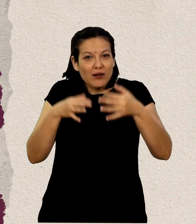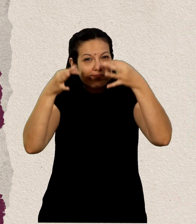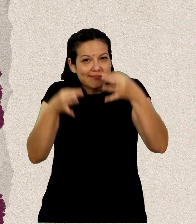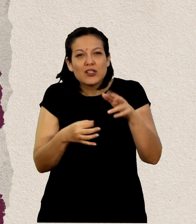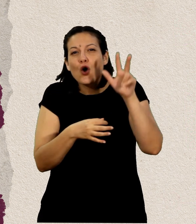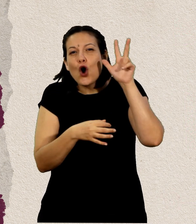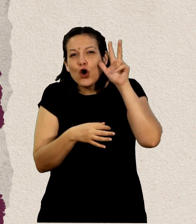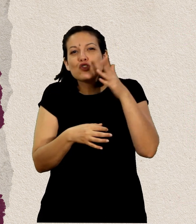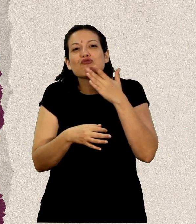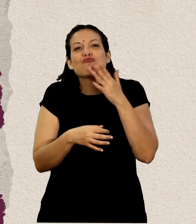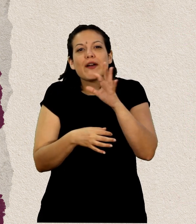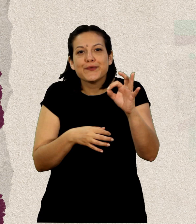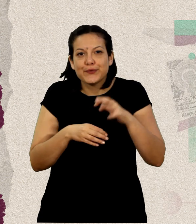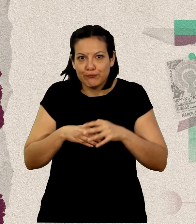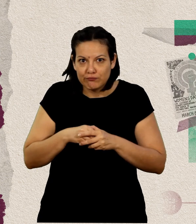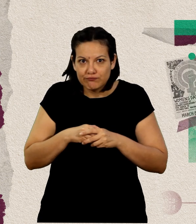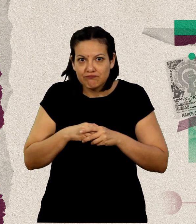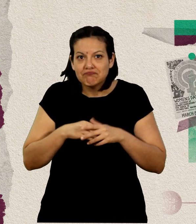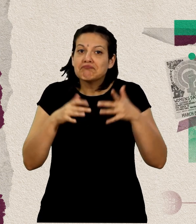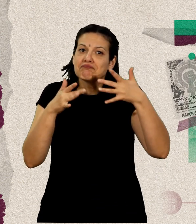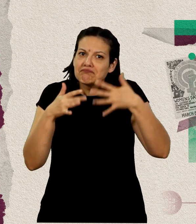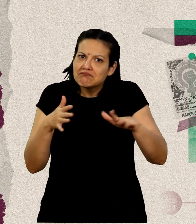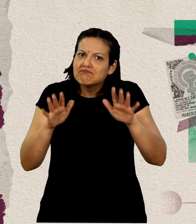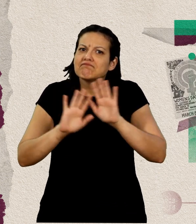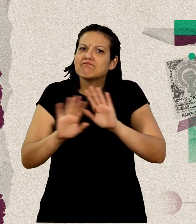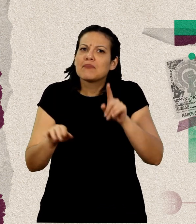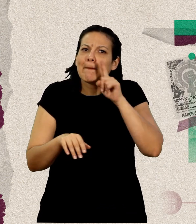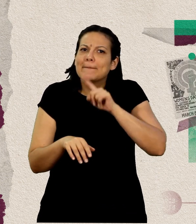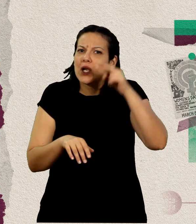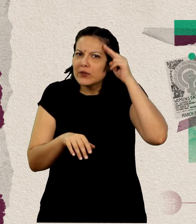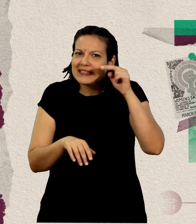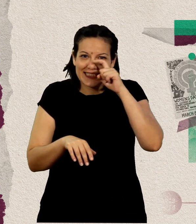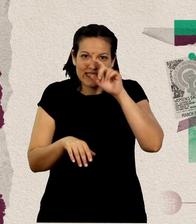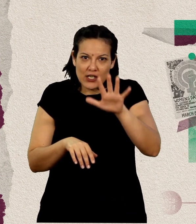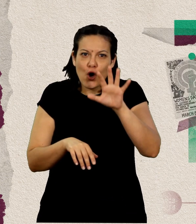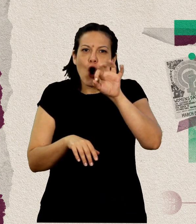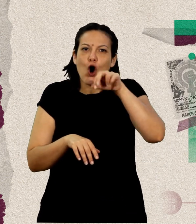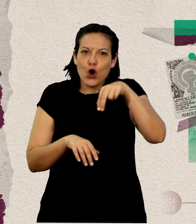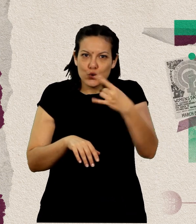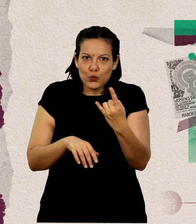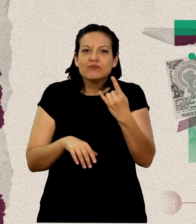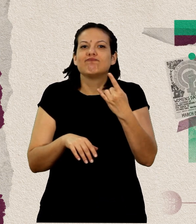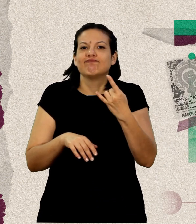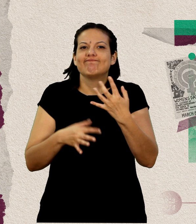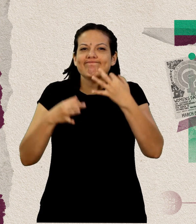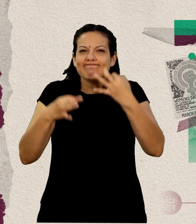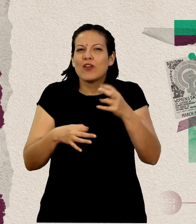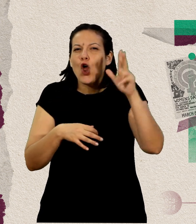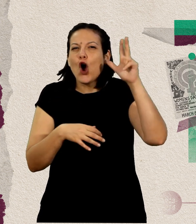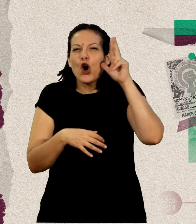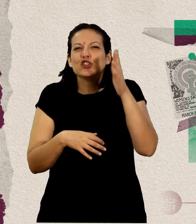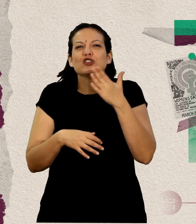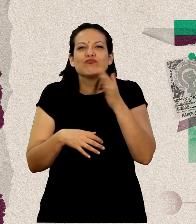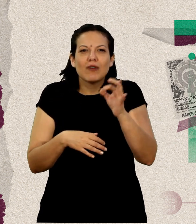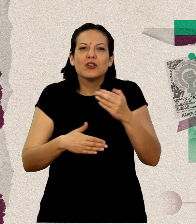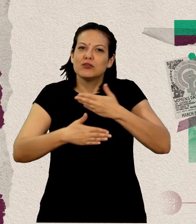marzo. Ya en 1975, la ONU comenzó a celebrar el 8 de marzo como el